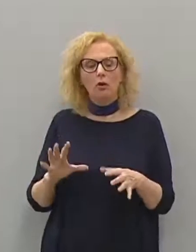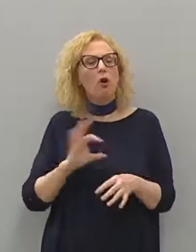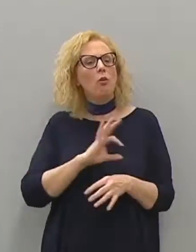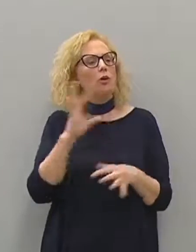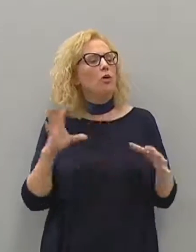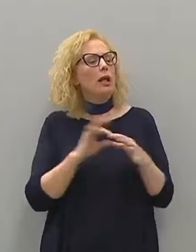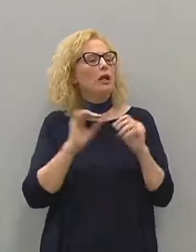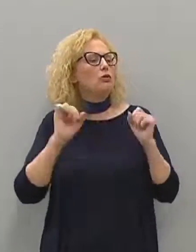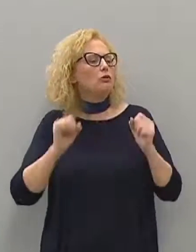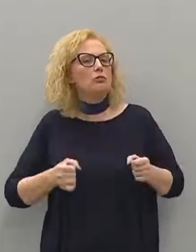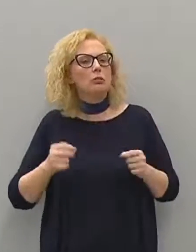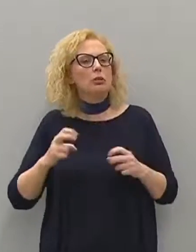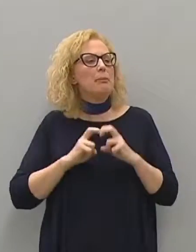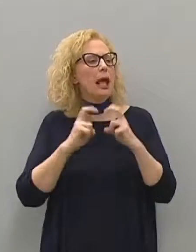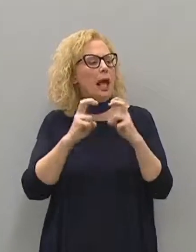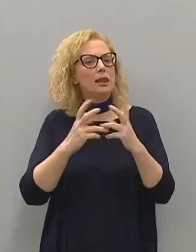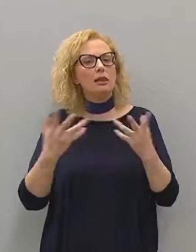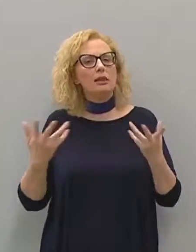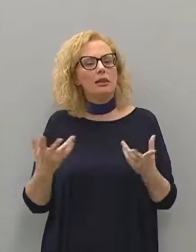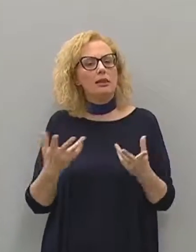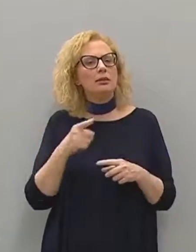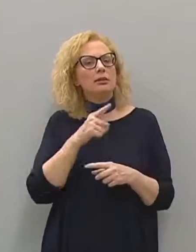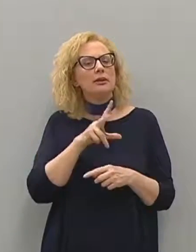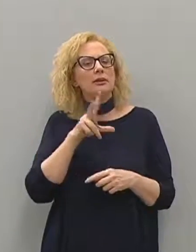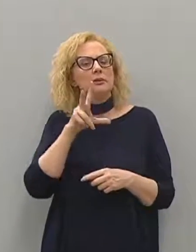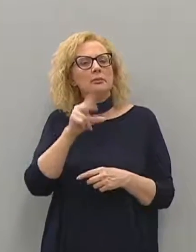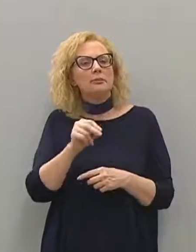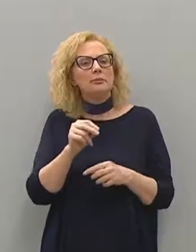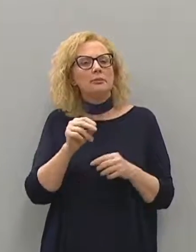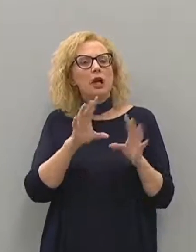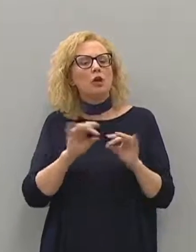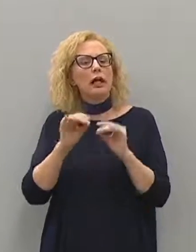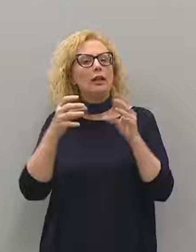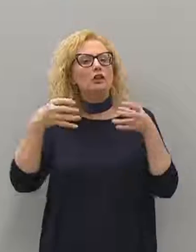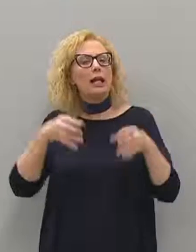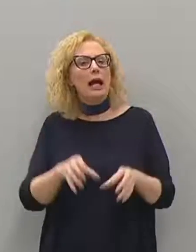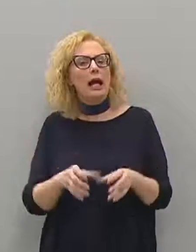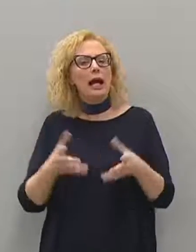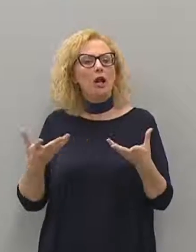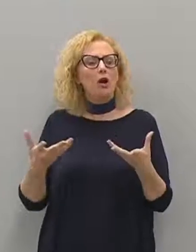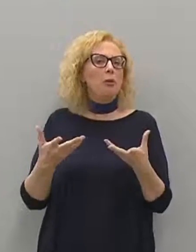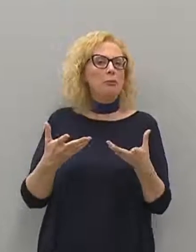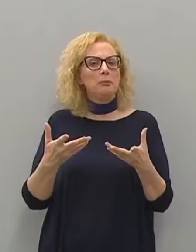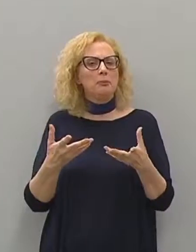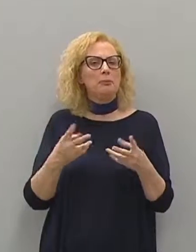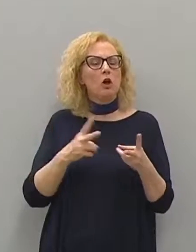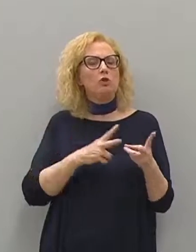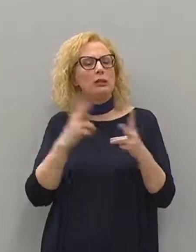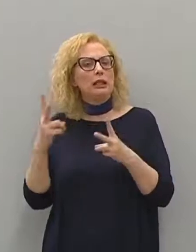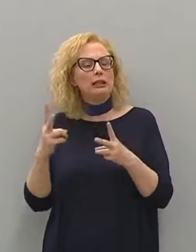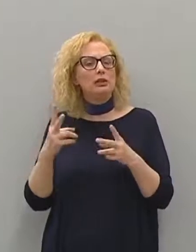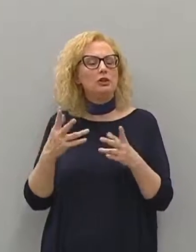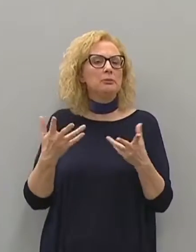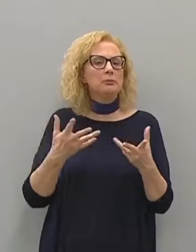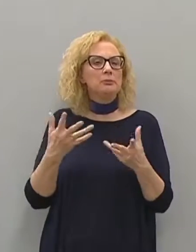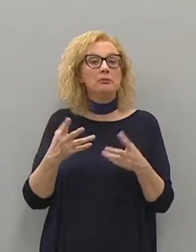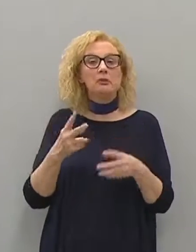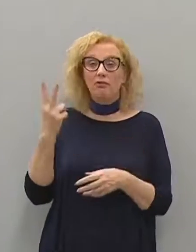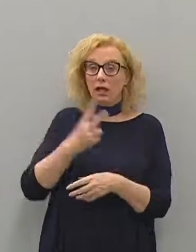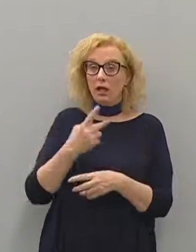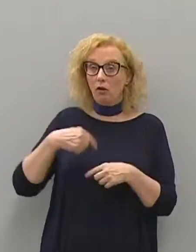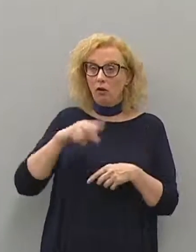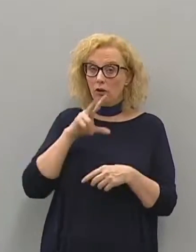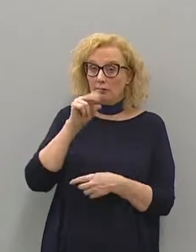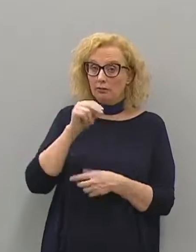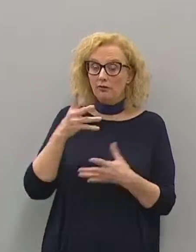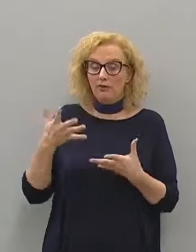oppure diceva che il contagio era in calo e quindi si dovevano creare l'ospedalizzazione e vero non abbiamo detto però è